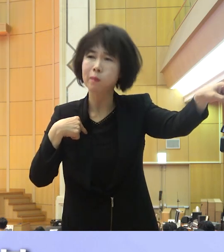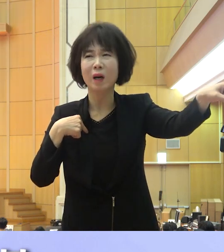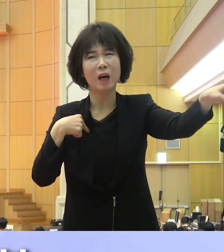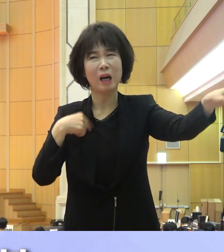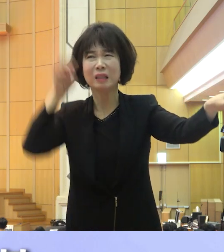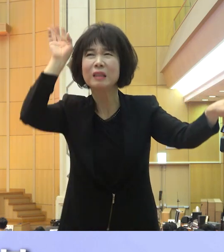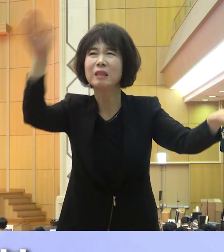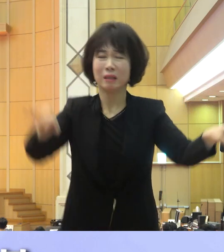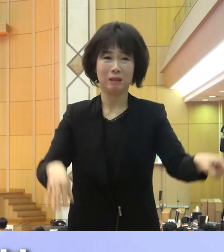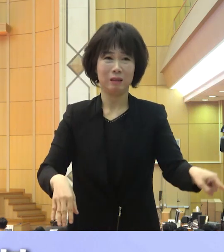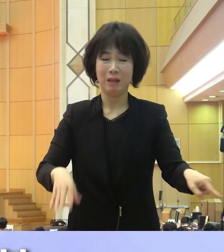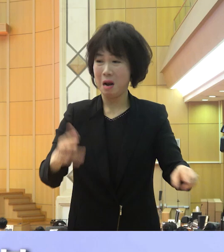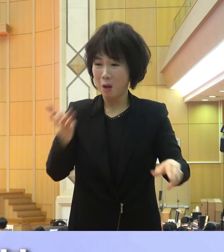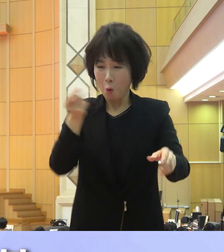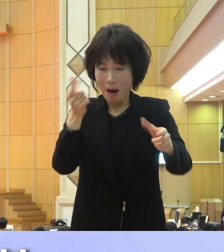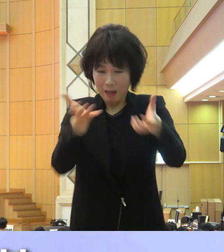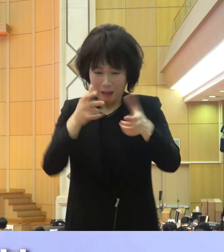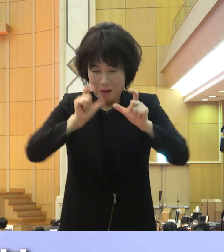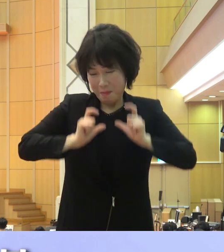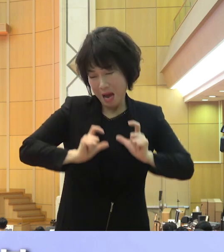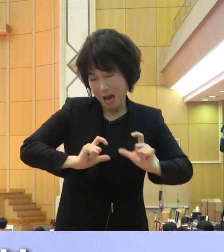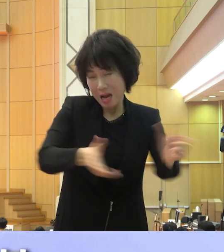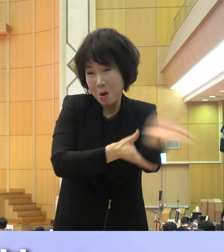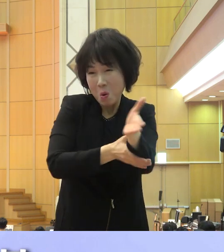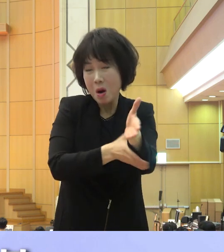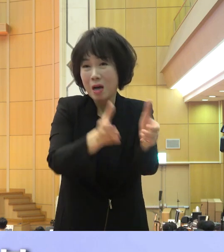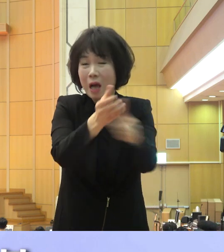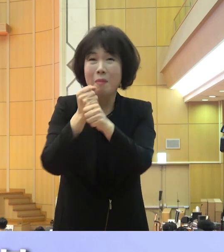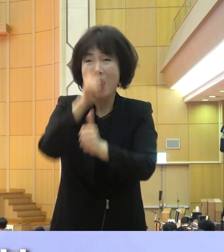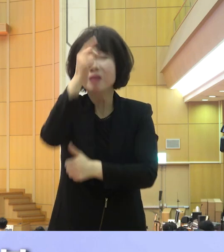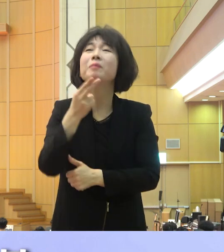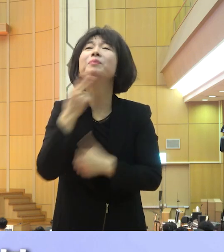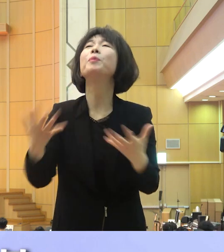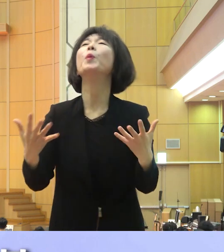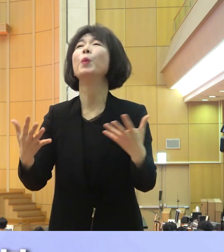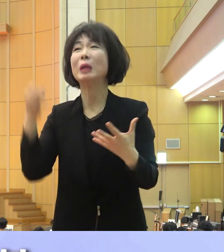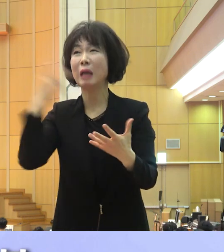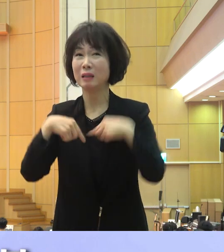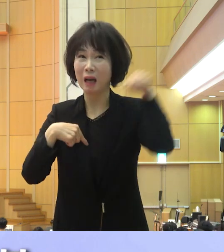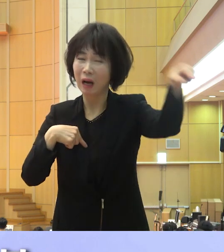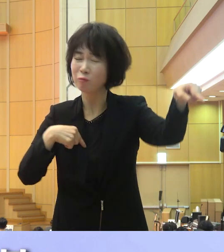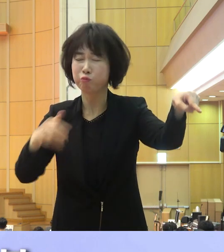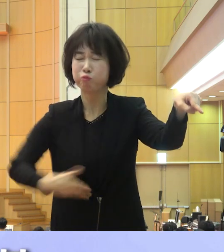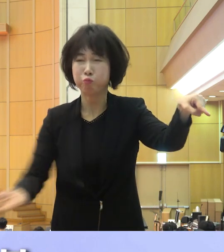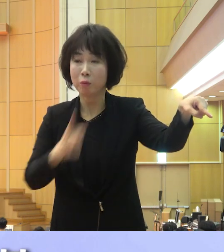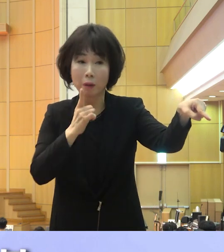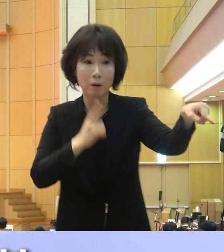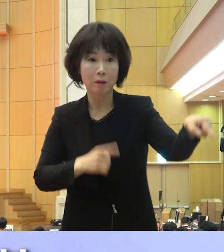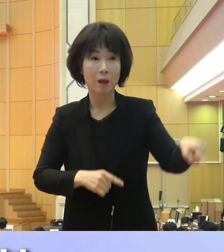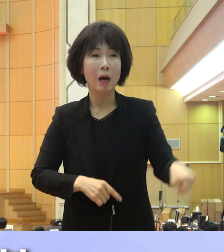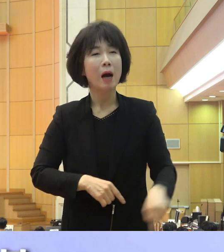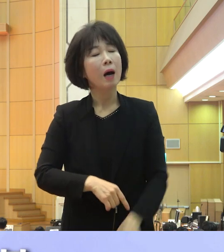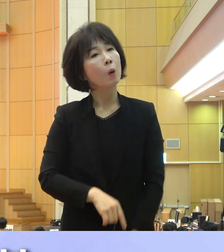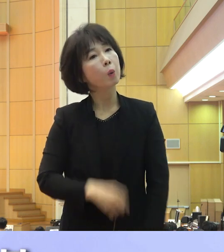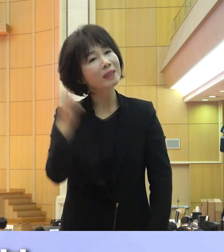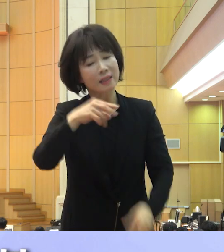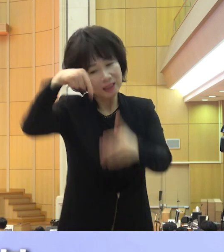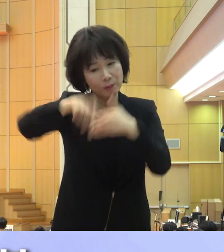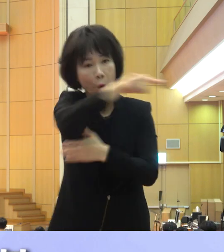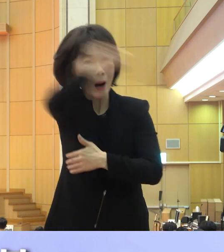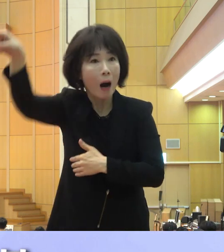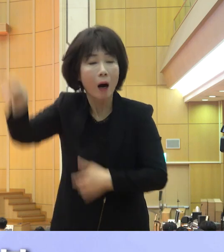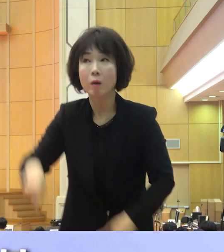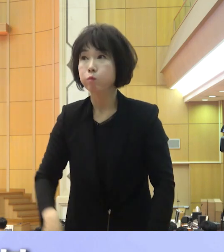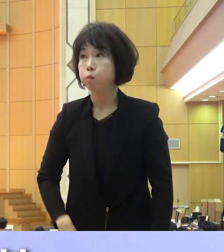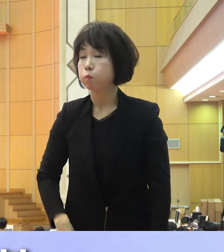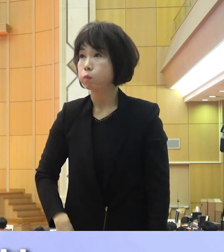주님, 내가 밤이 맞도록 수고해도 고기 한 마리 못 잡았습니다. 보시다시피. 그런데